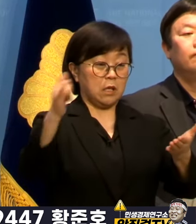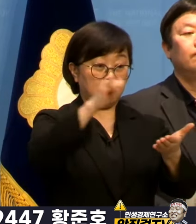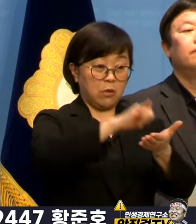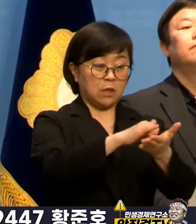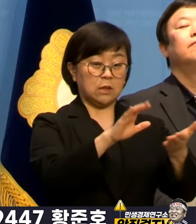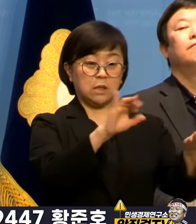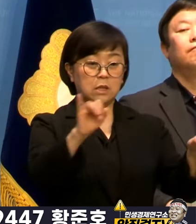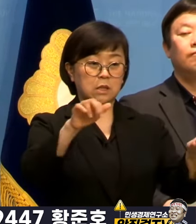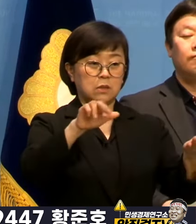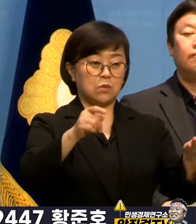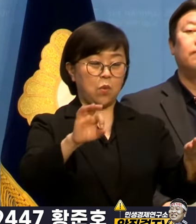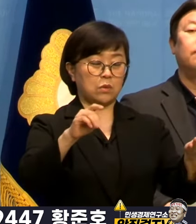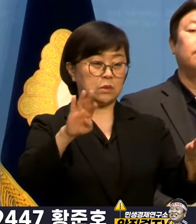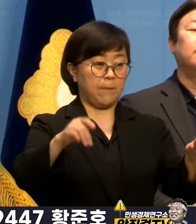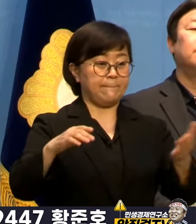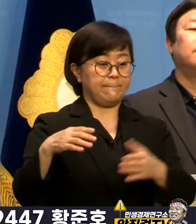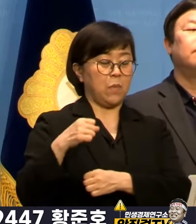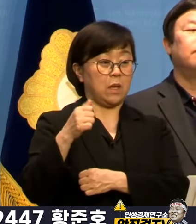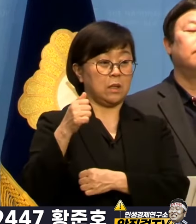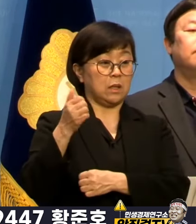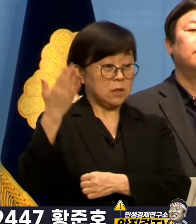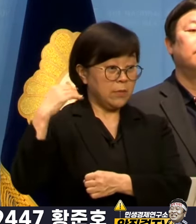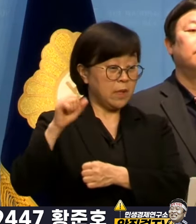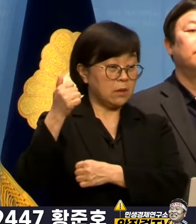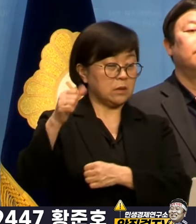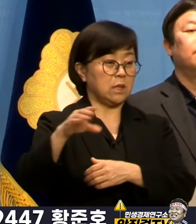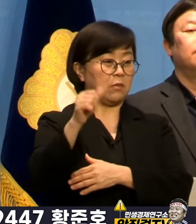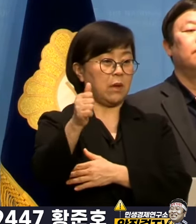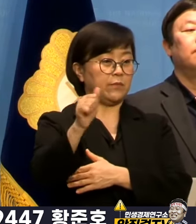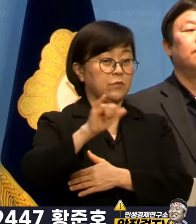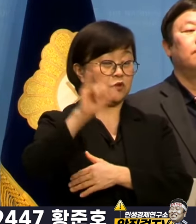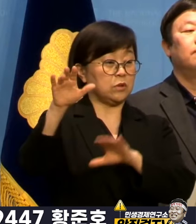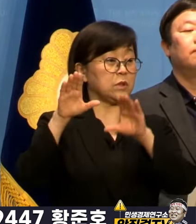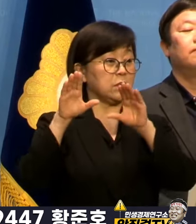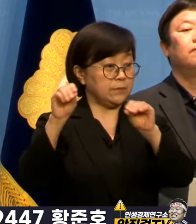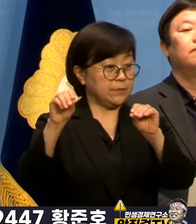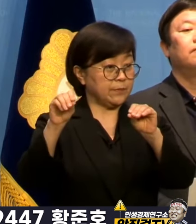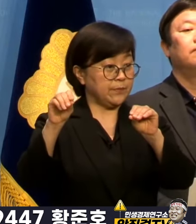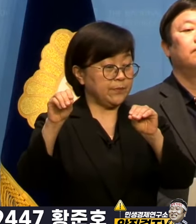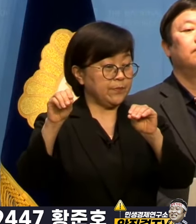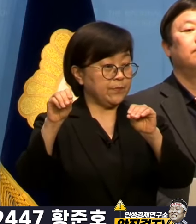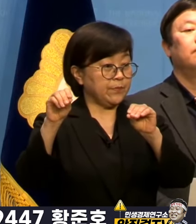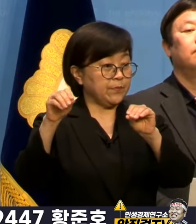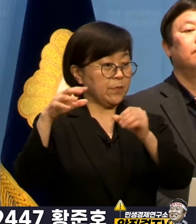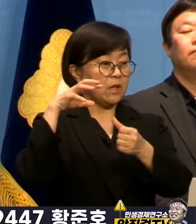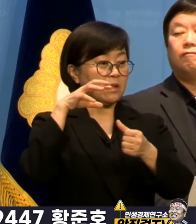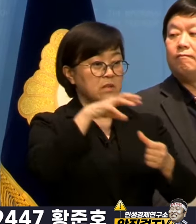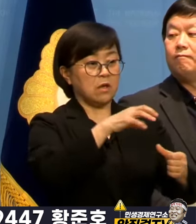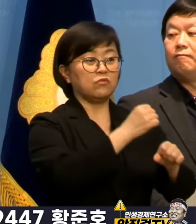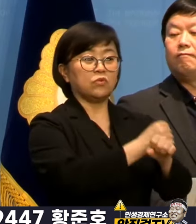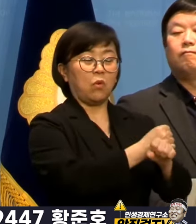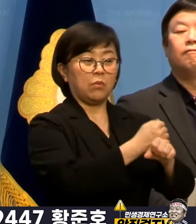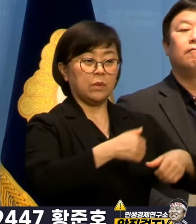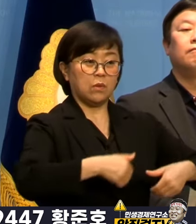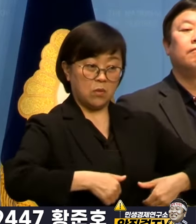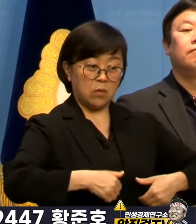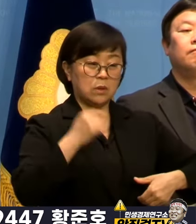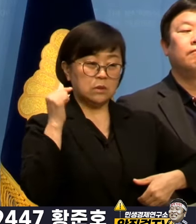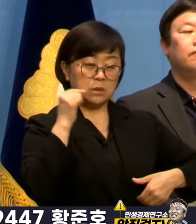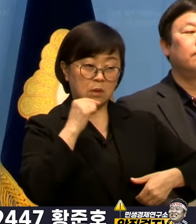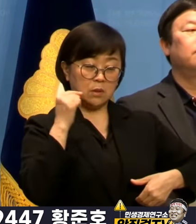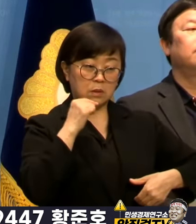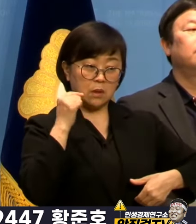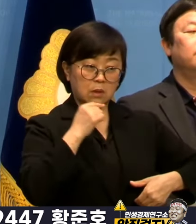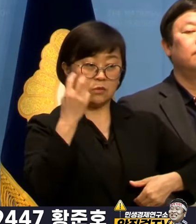귀국한 이종섭은 즉각 출국 금지 조치와 함께 강제 구속하여